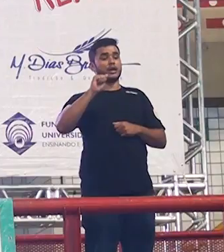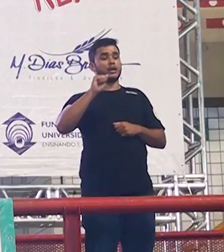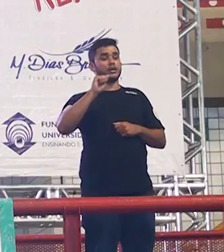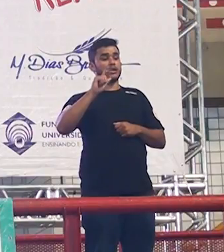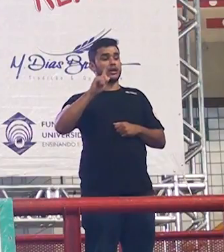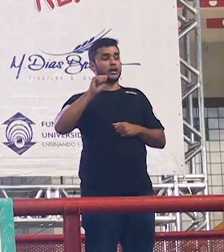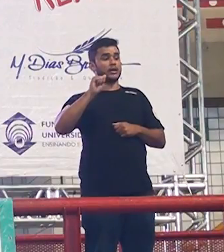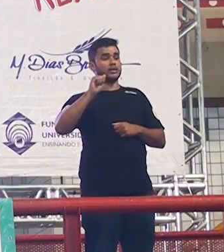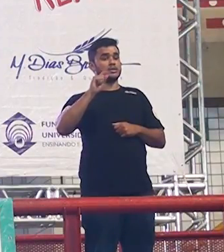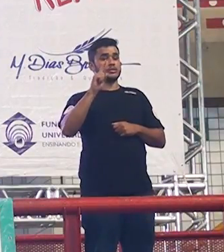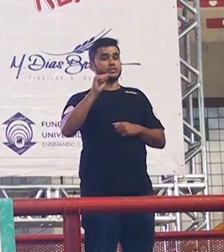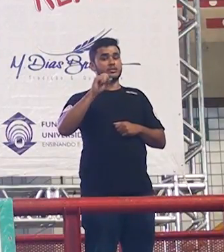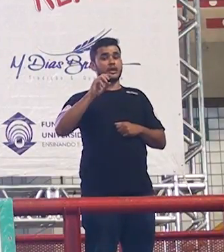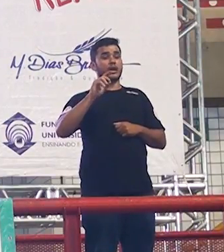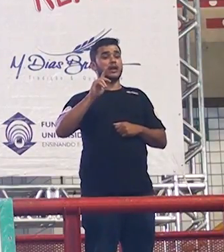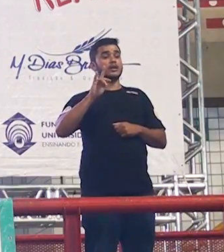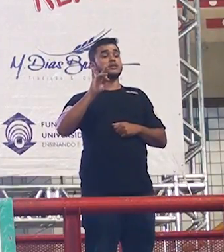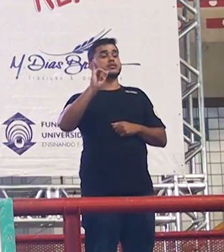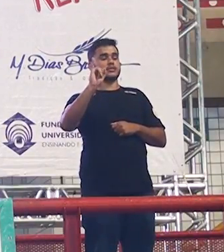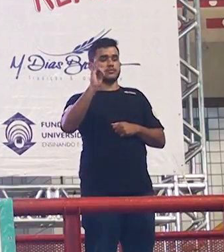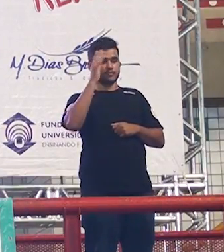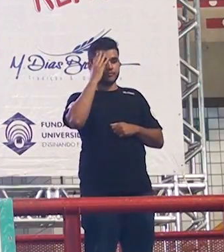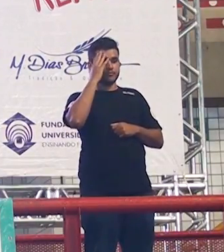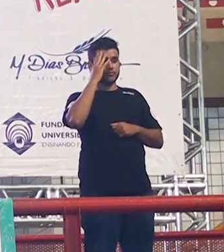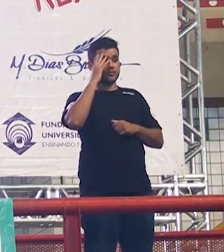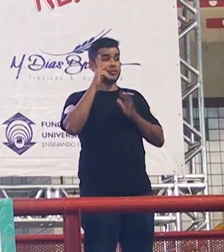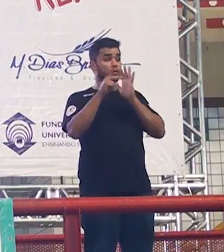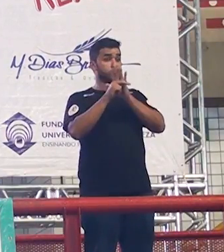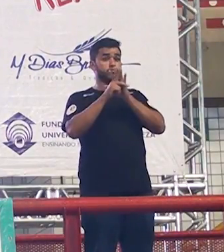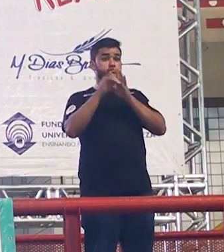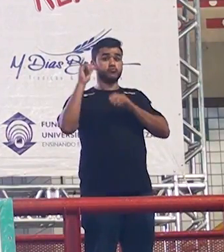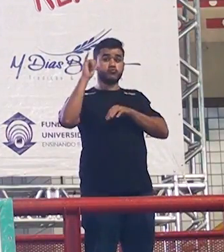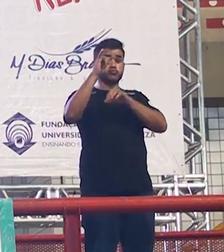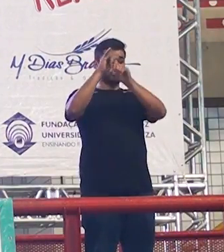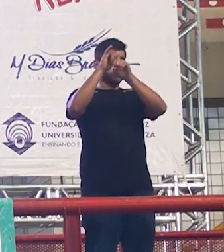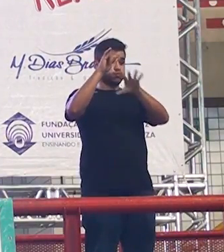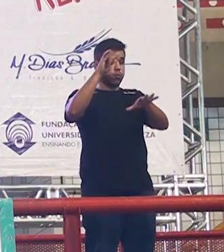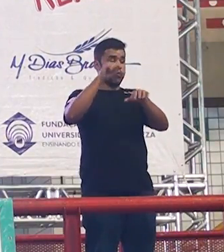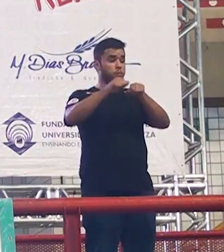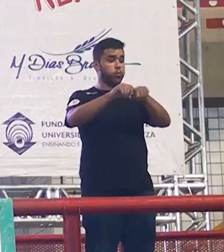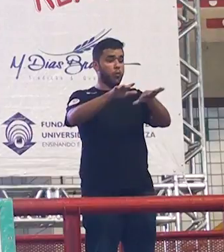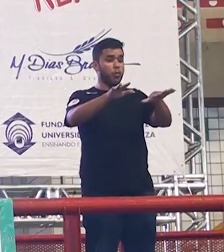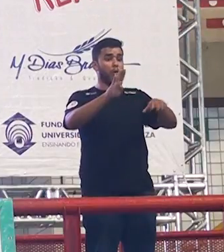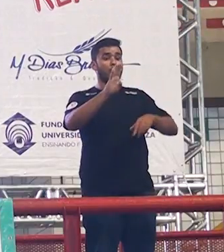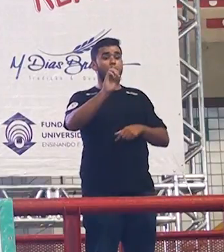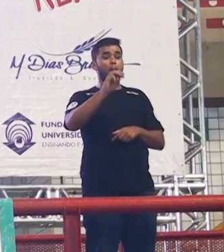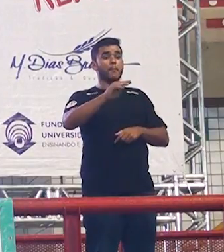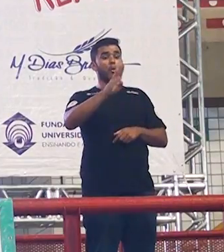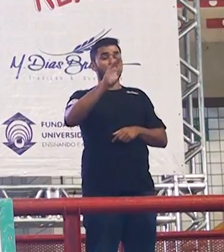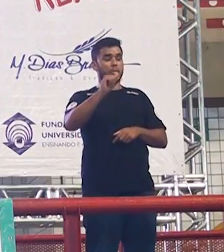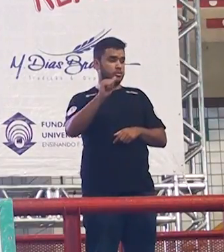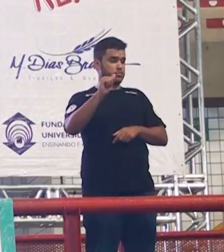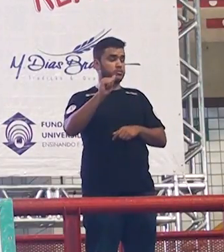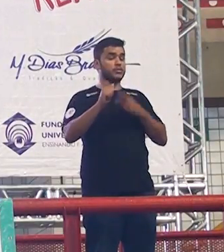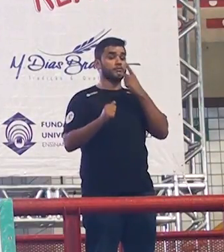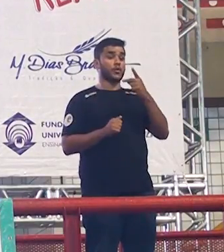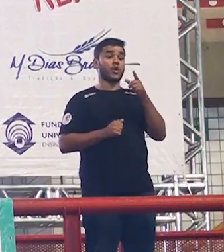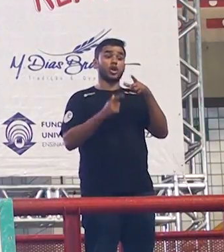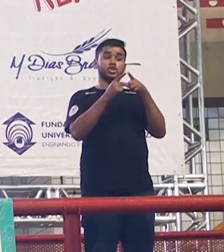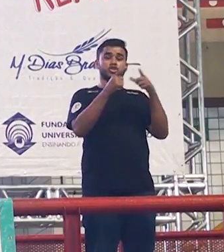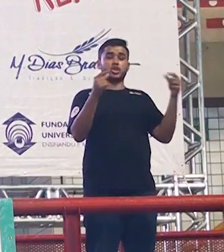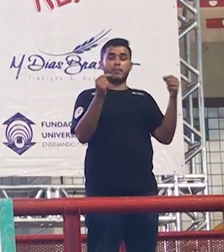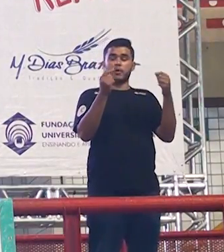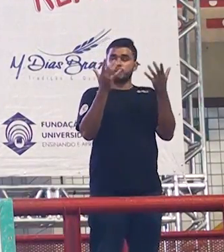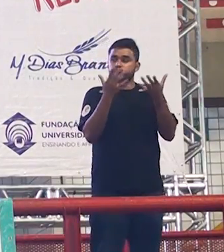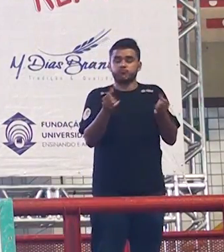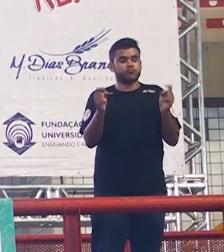encerrada a bomba atômica. O Japão não queria se entregar. E aí, o governo americano já tinha desenvolvido a bomba